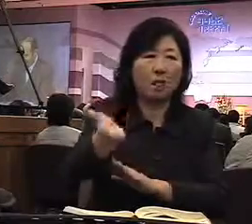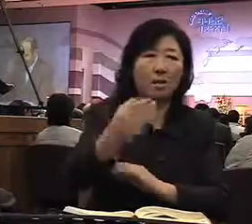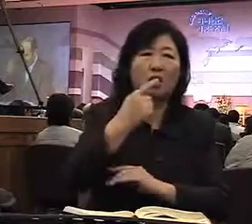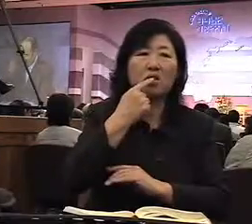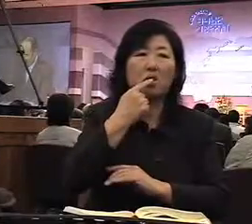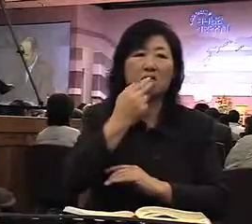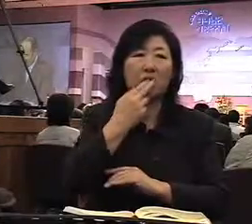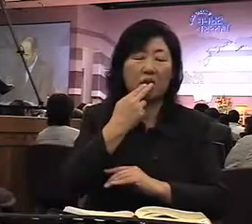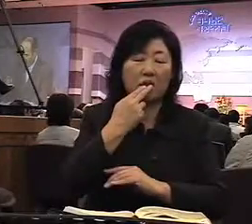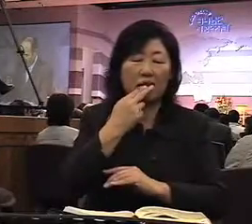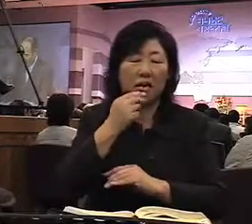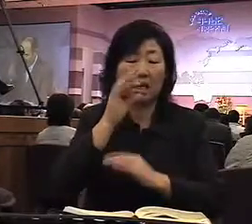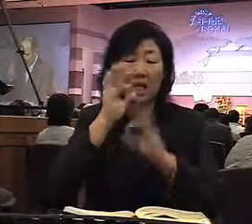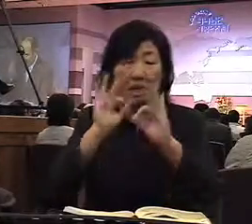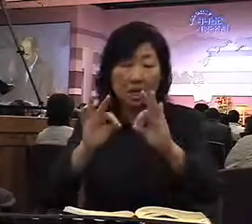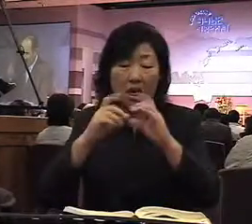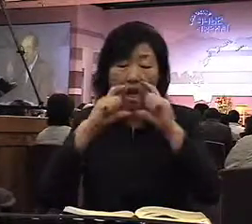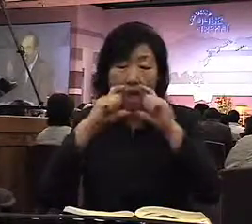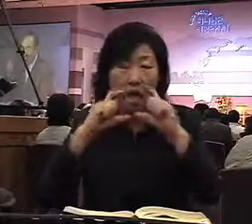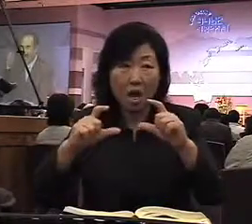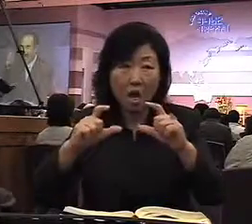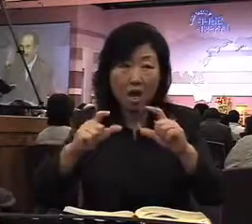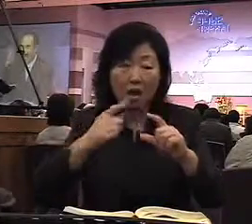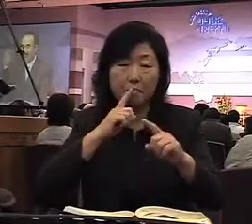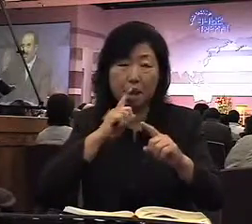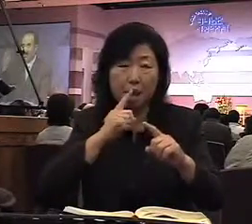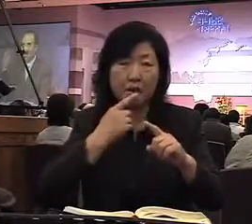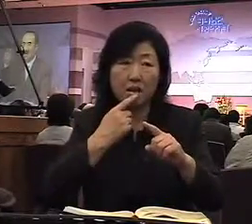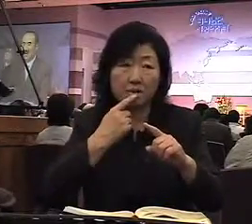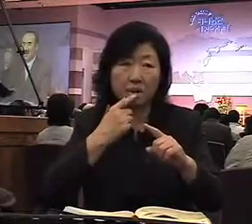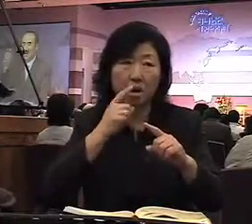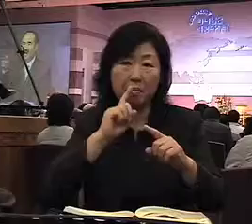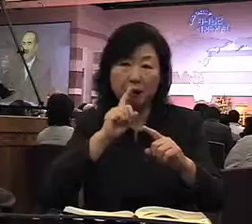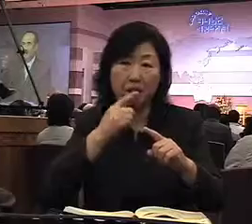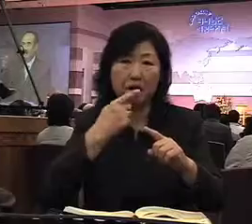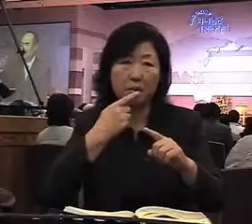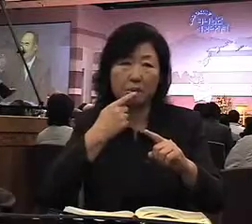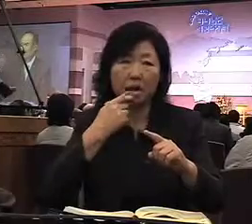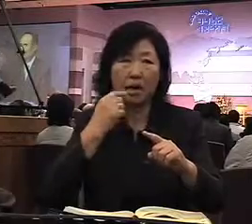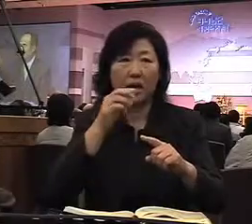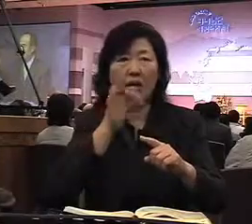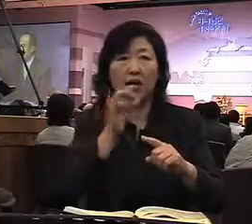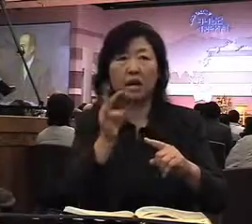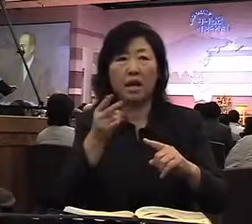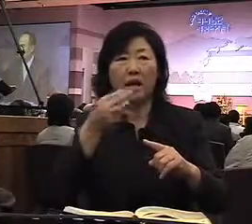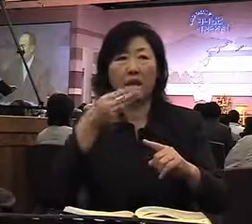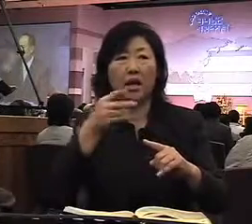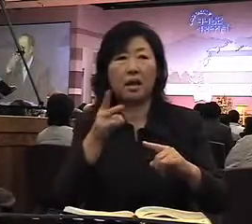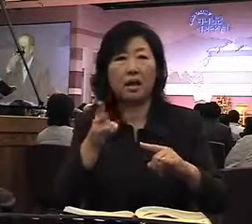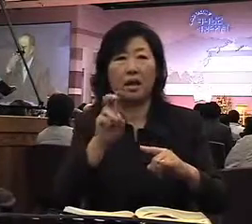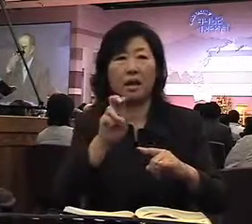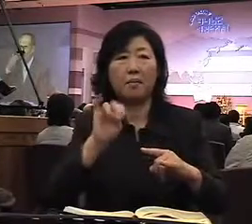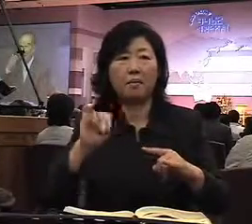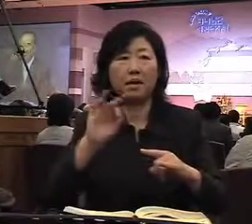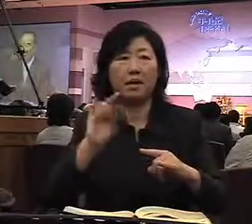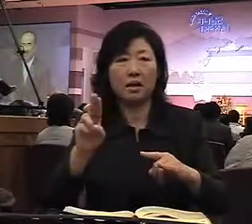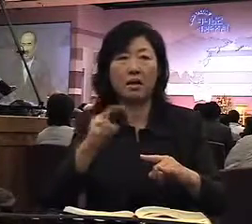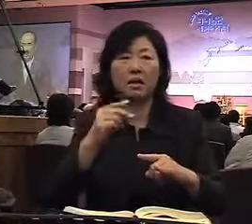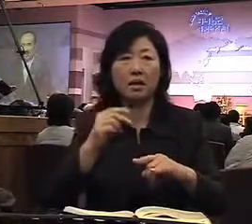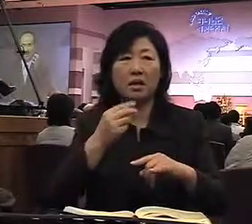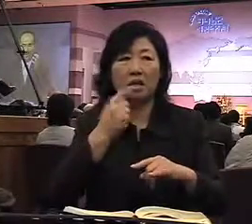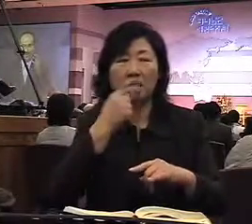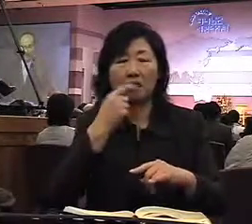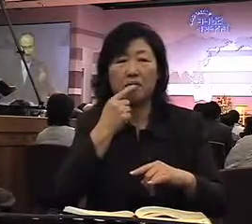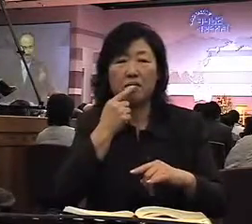대시며 내게 이르시되 보라 내가 내 말을 내 입에 두었노라. 예레미야의 입술에 하나님이 손을 대서 두었습니다.